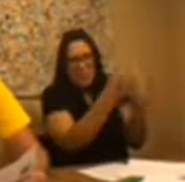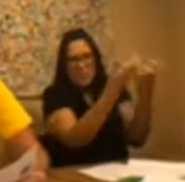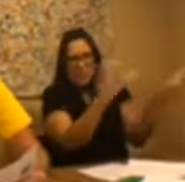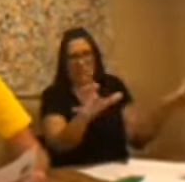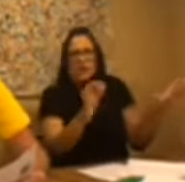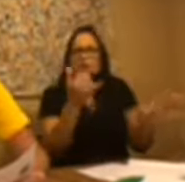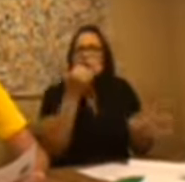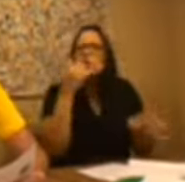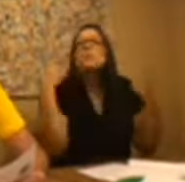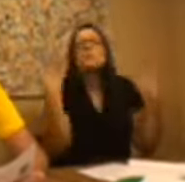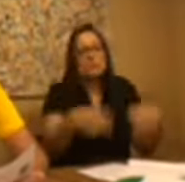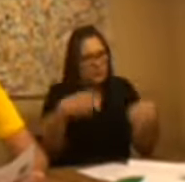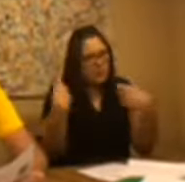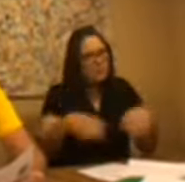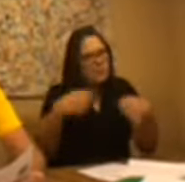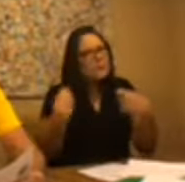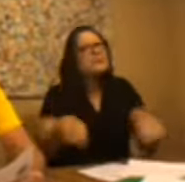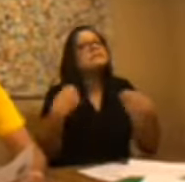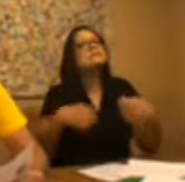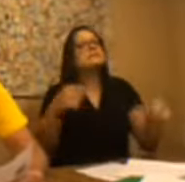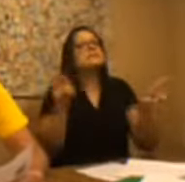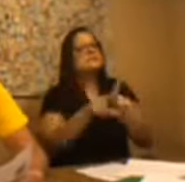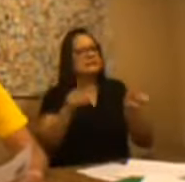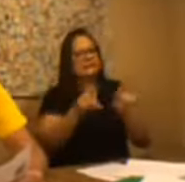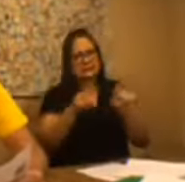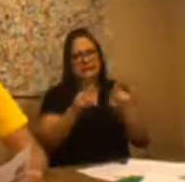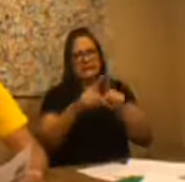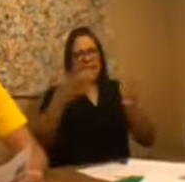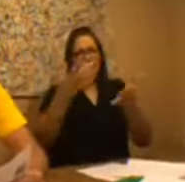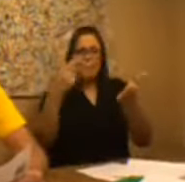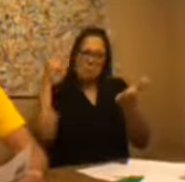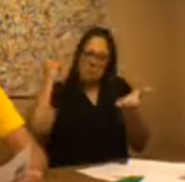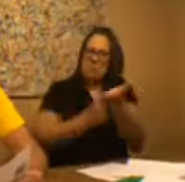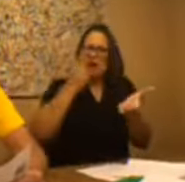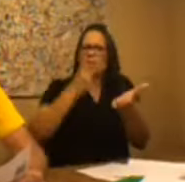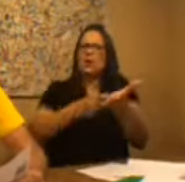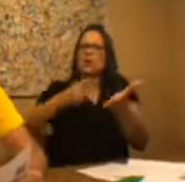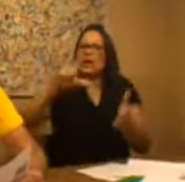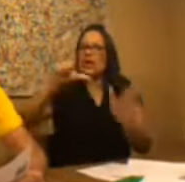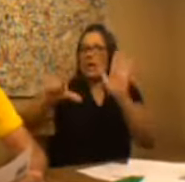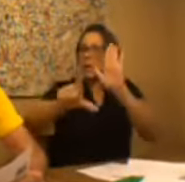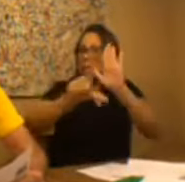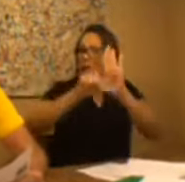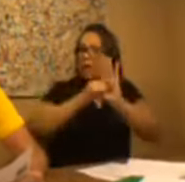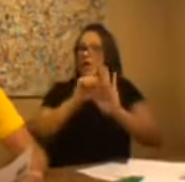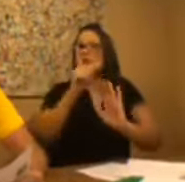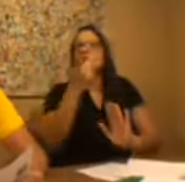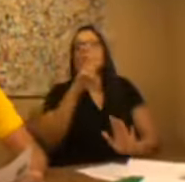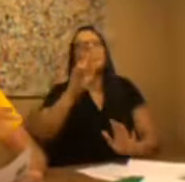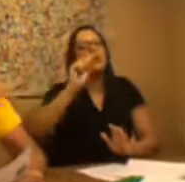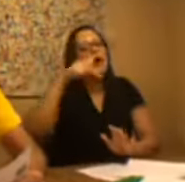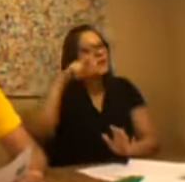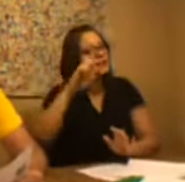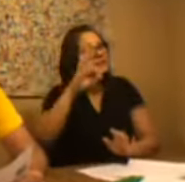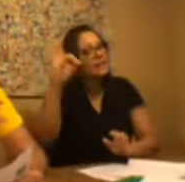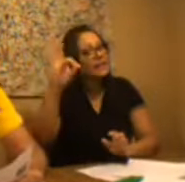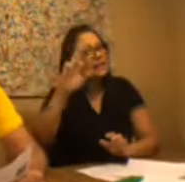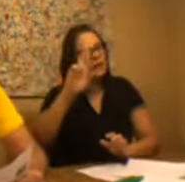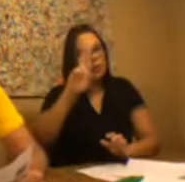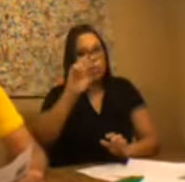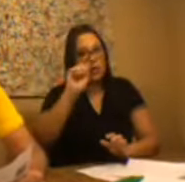moralizar e roney e ficou sendo o ministério da alemanha onde quem apoia o governo terá